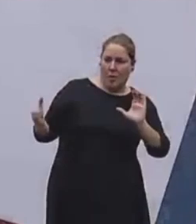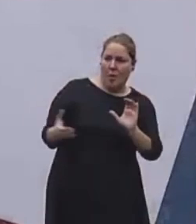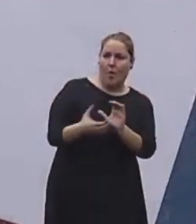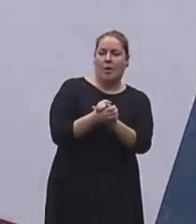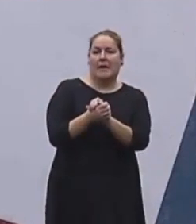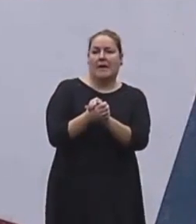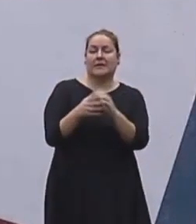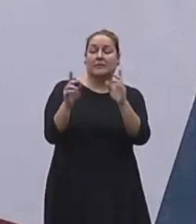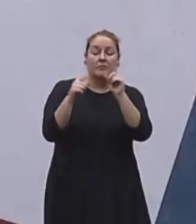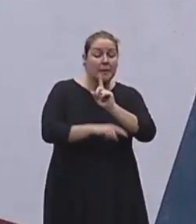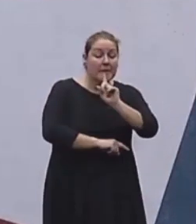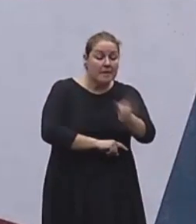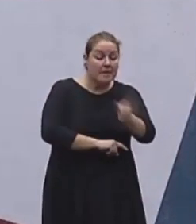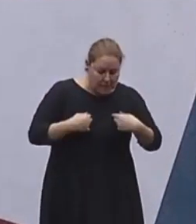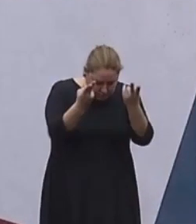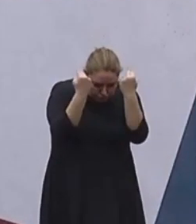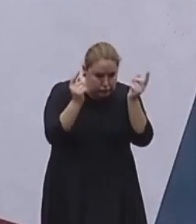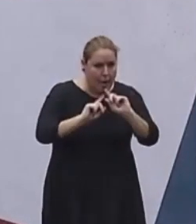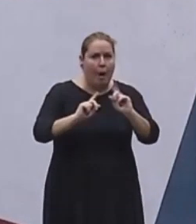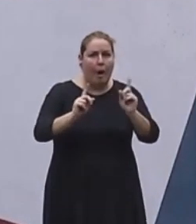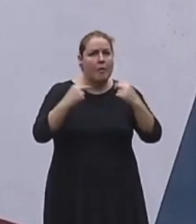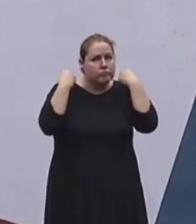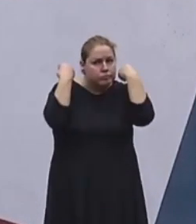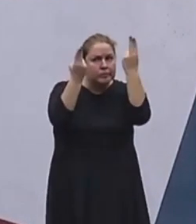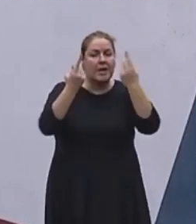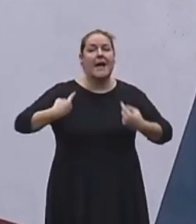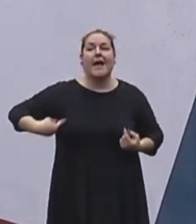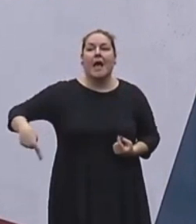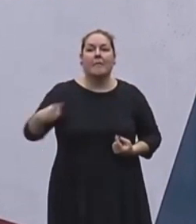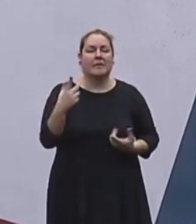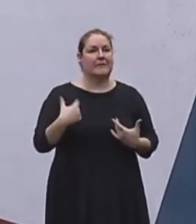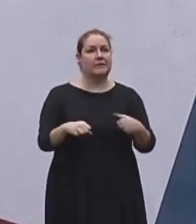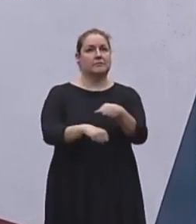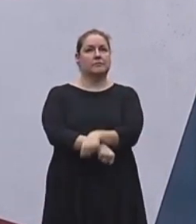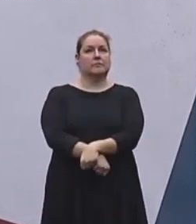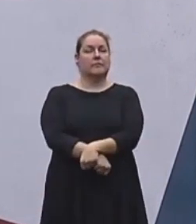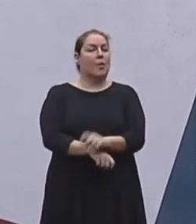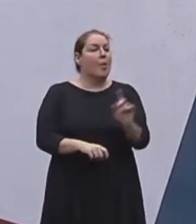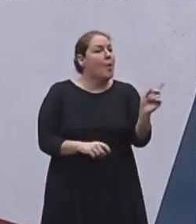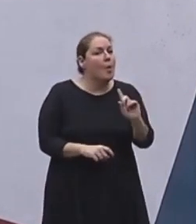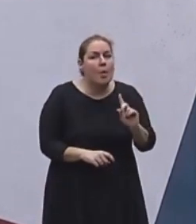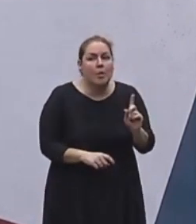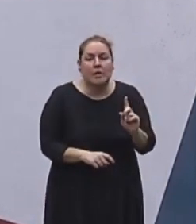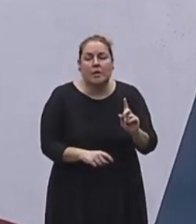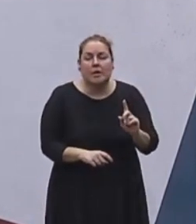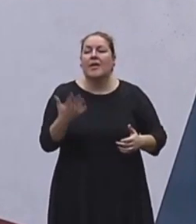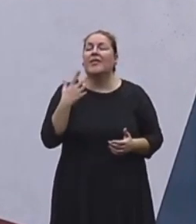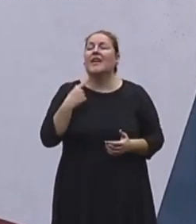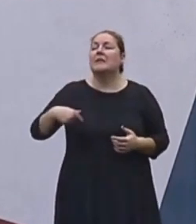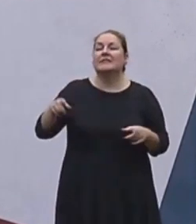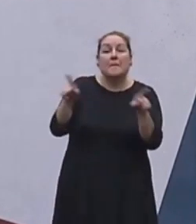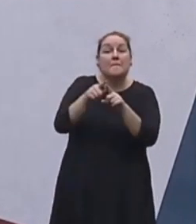τας υποδείξεις. Δεν καθίσαμε με σταυρωμένα τα χέρια. Δεν ήμασταν